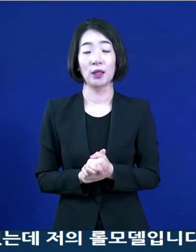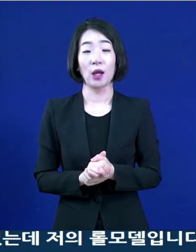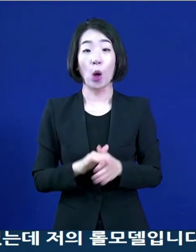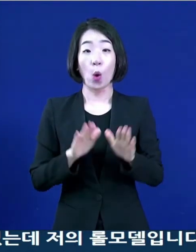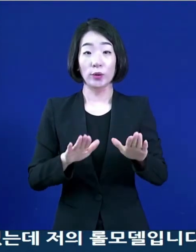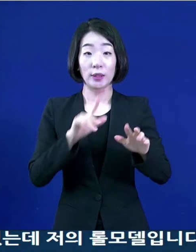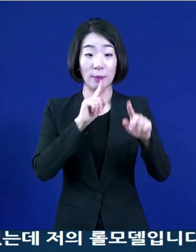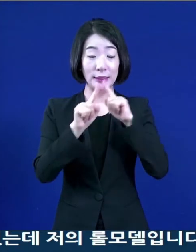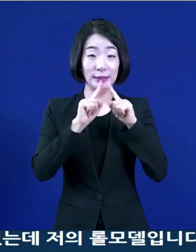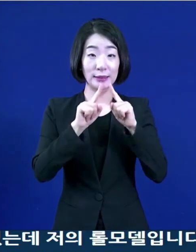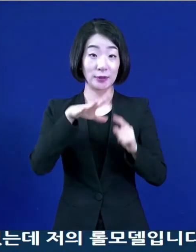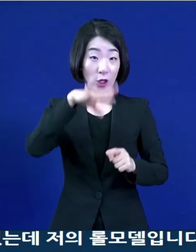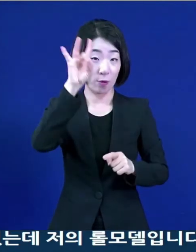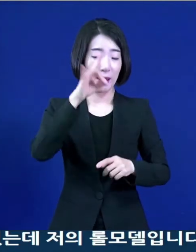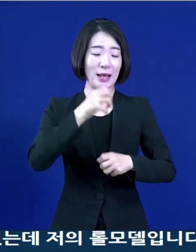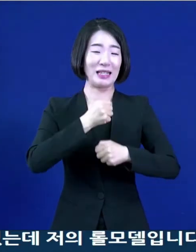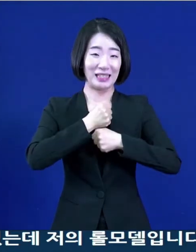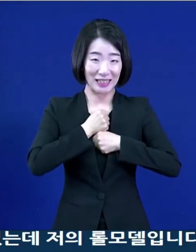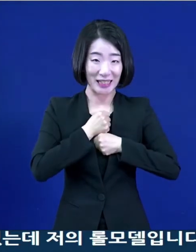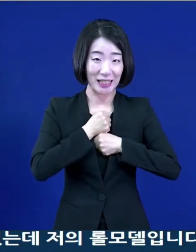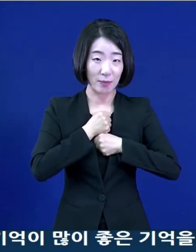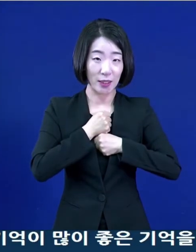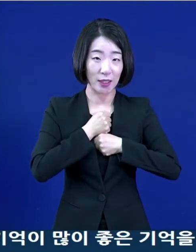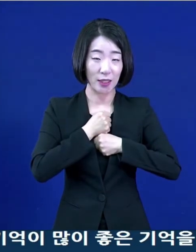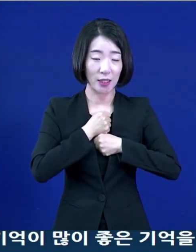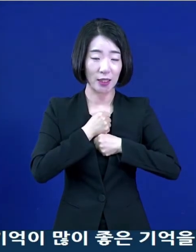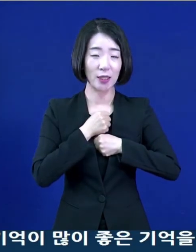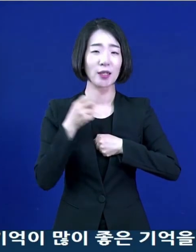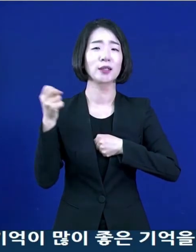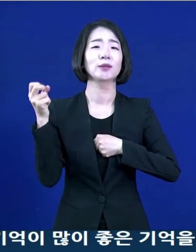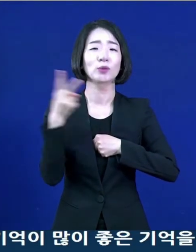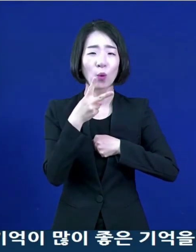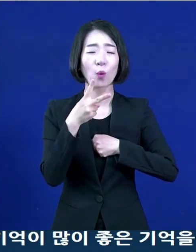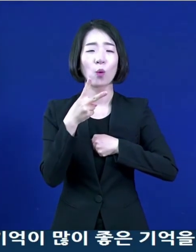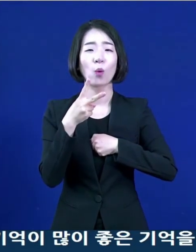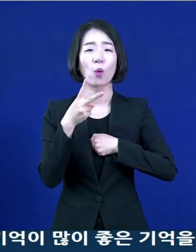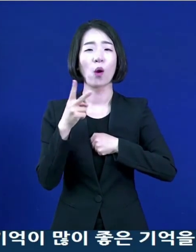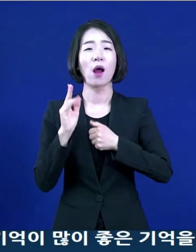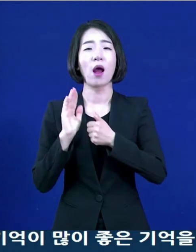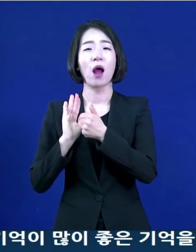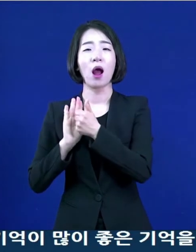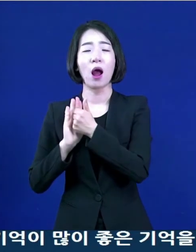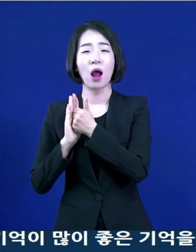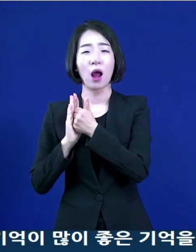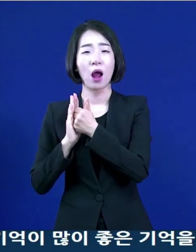했는데, 세 번째에서는 가꾸는 자, 가꿈이,